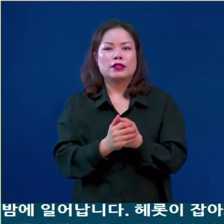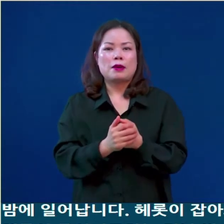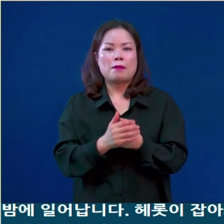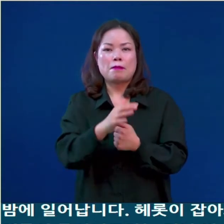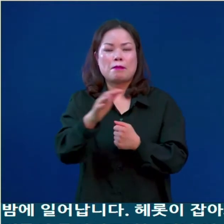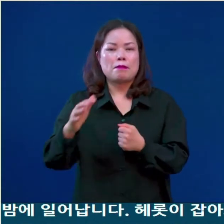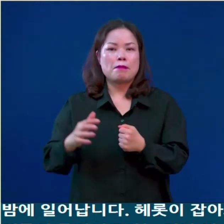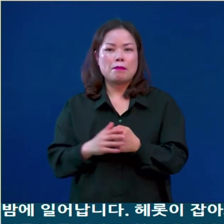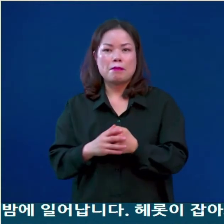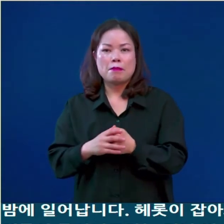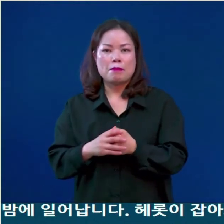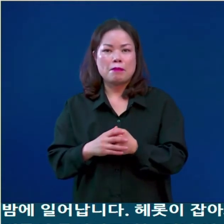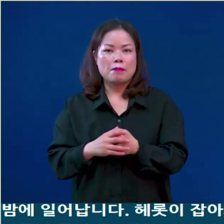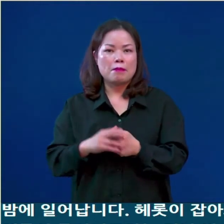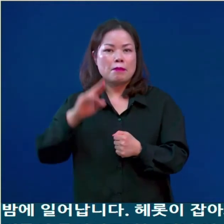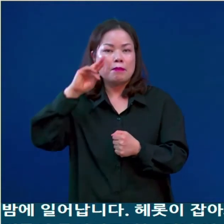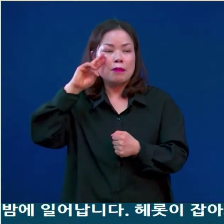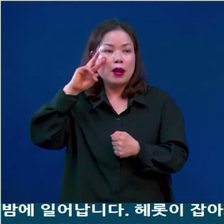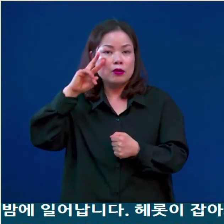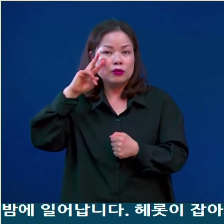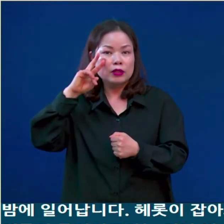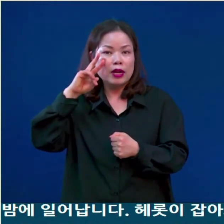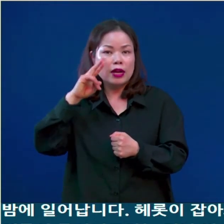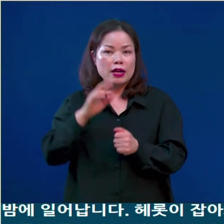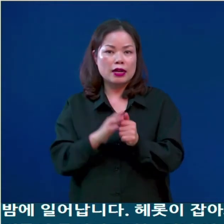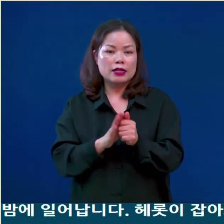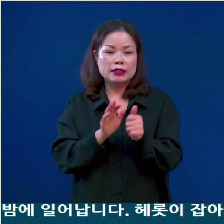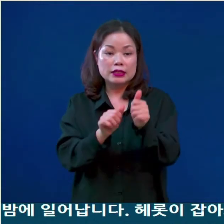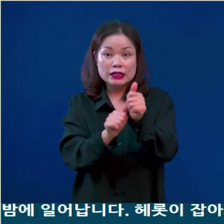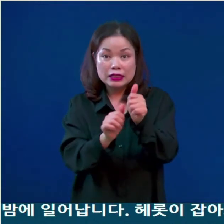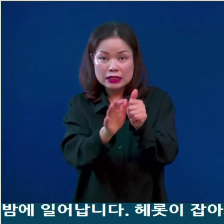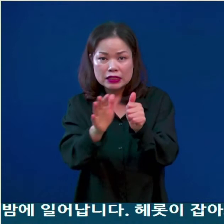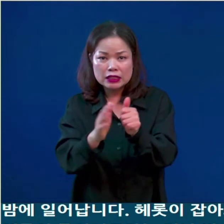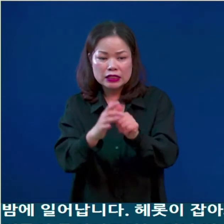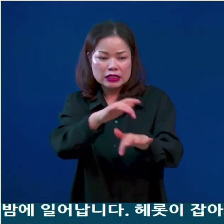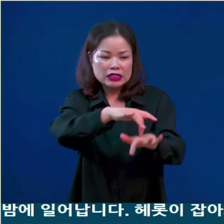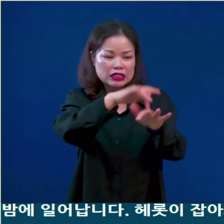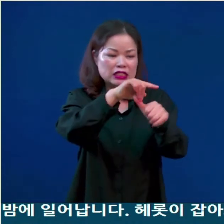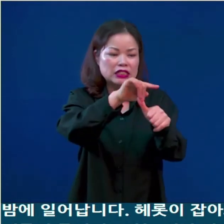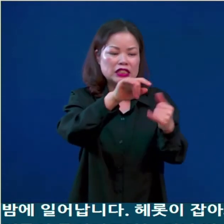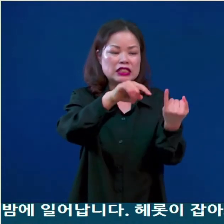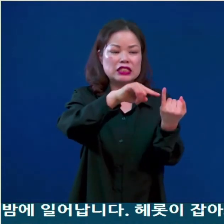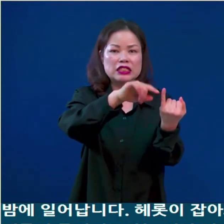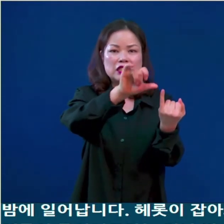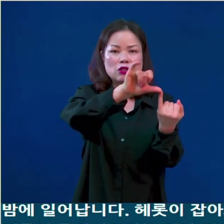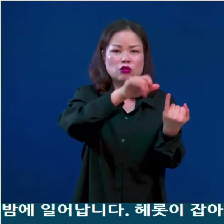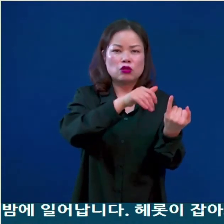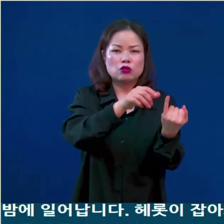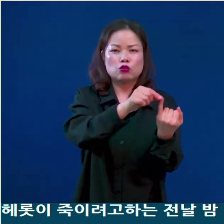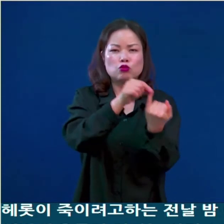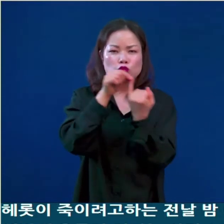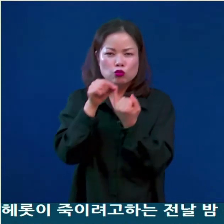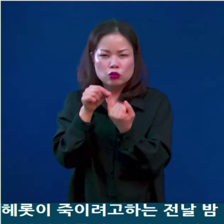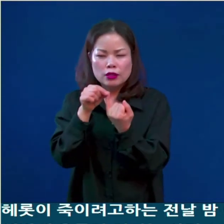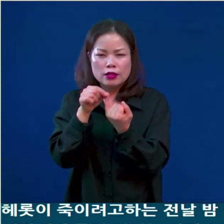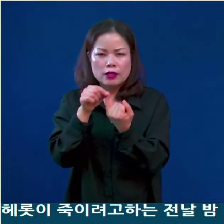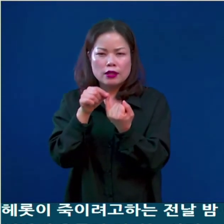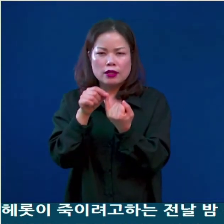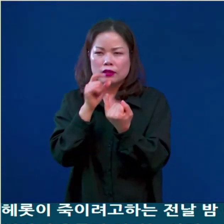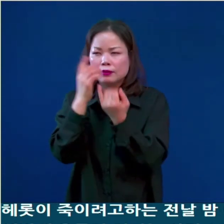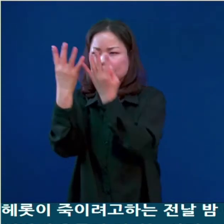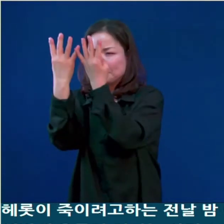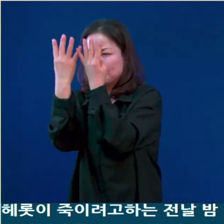실라가 빌립보에서 복음을 전하다가 귀신에 들린 한 여종을 구해줍니다. 그로 인해서 그들은 깊은